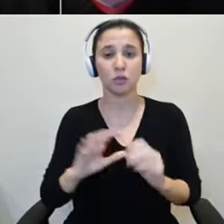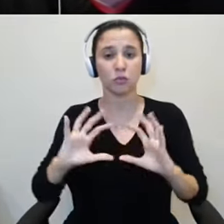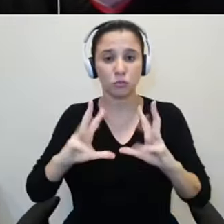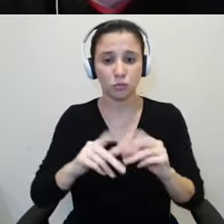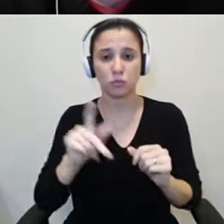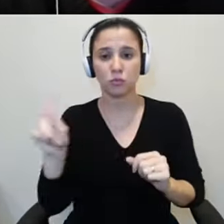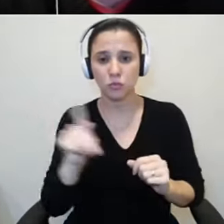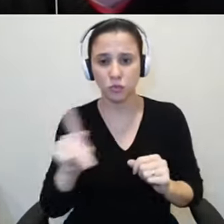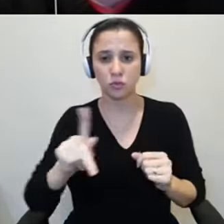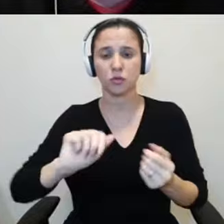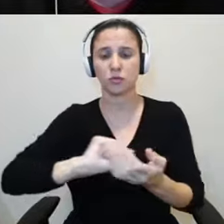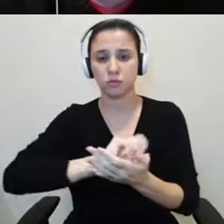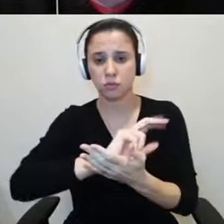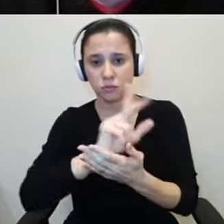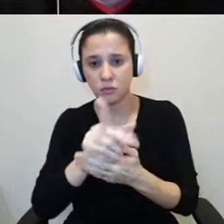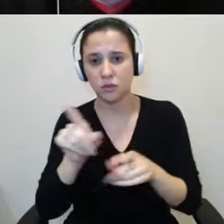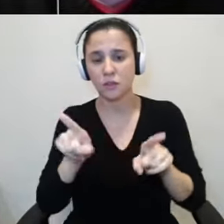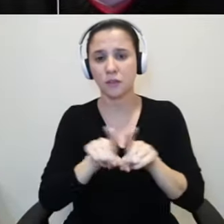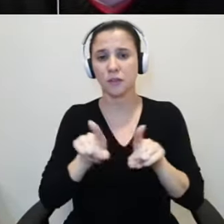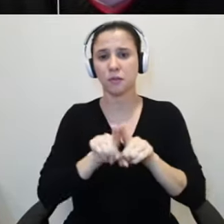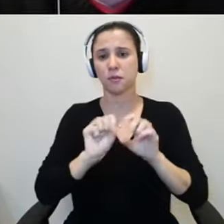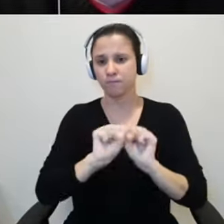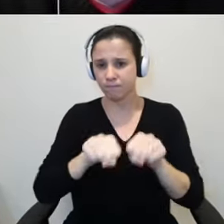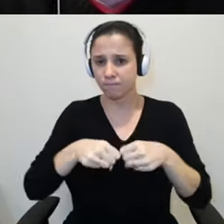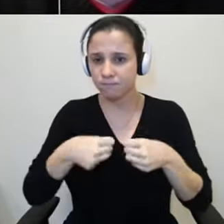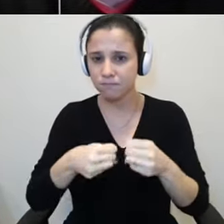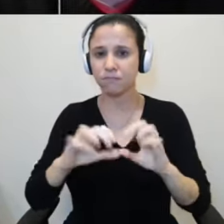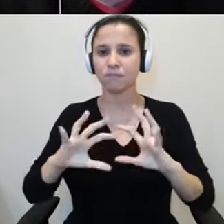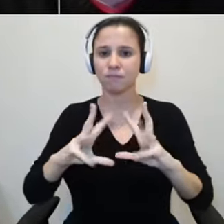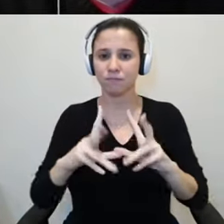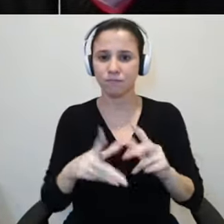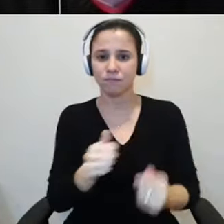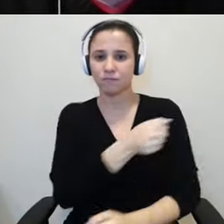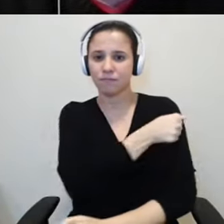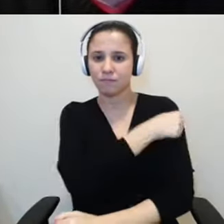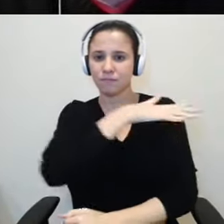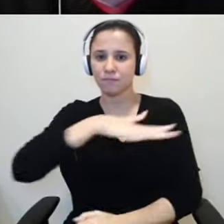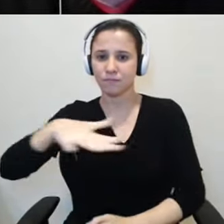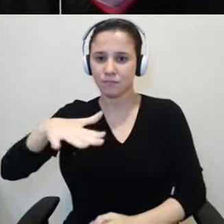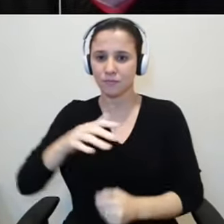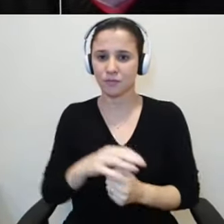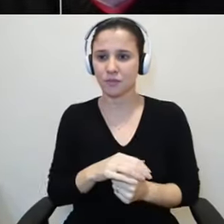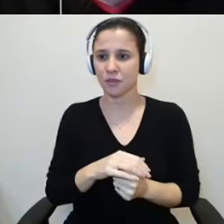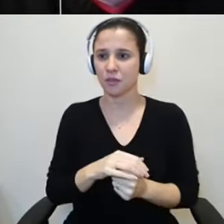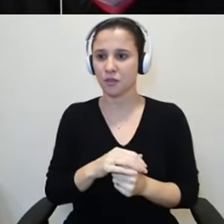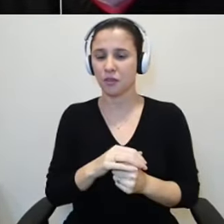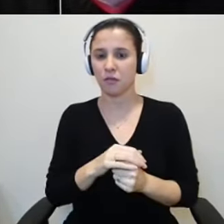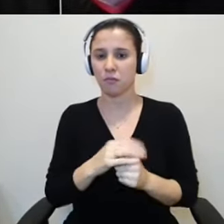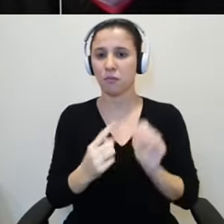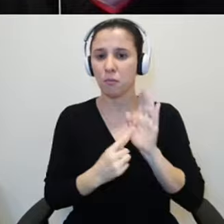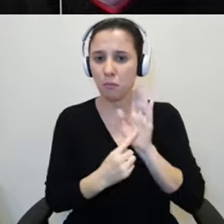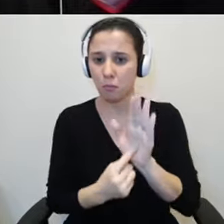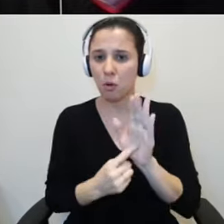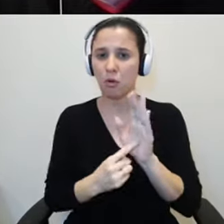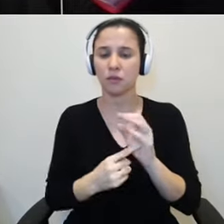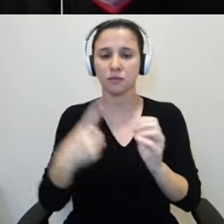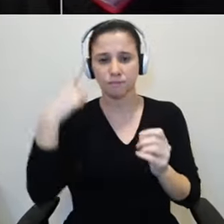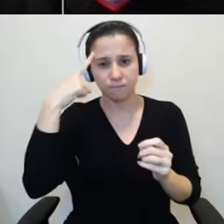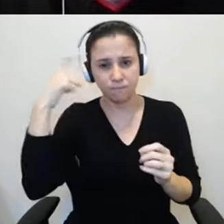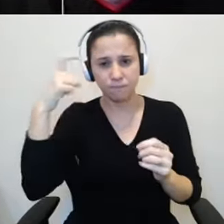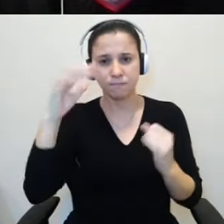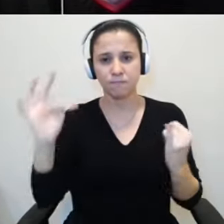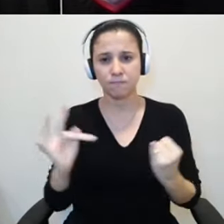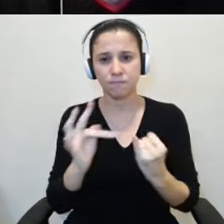também o comprometimento dos nossos estudantes, que, vamos dizer assim, compram a ideia do Instituto e atuam de maneira